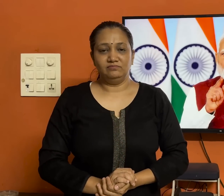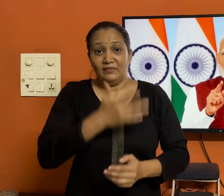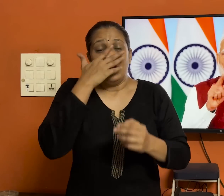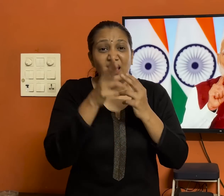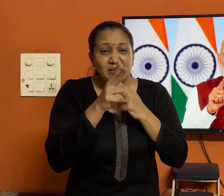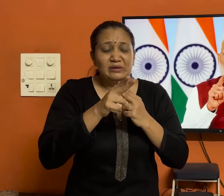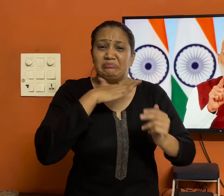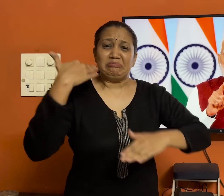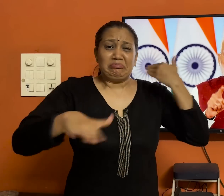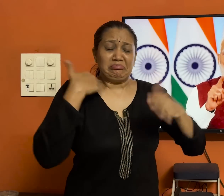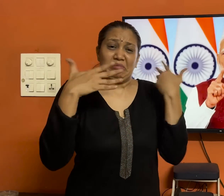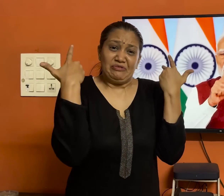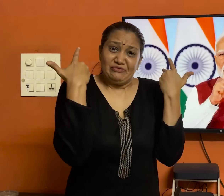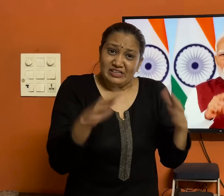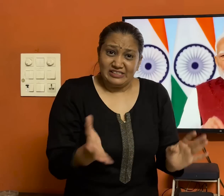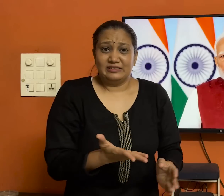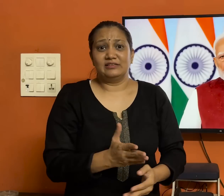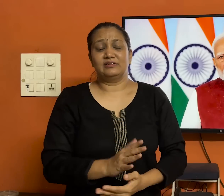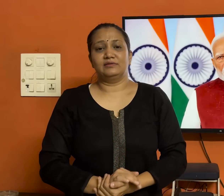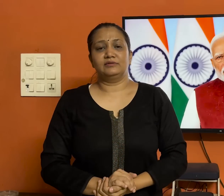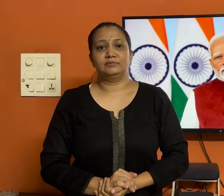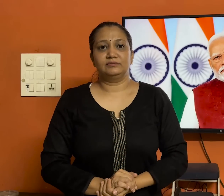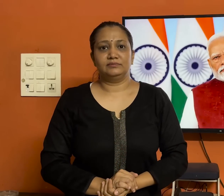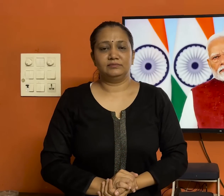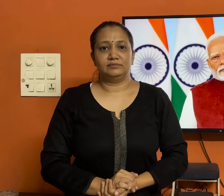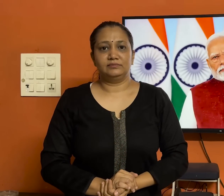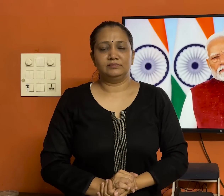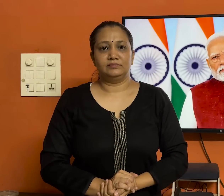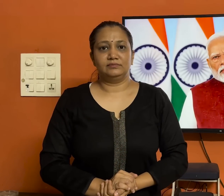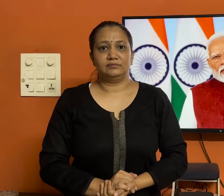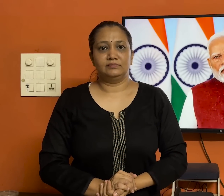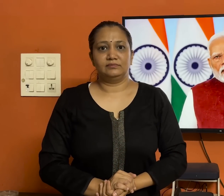आतंकियों को मौत के घाट उतार दिया गया।